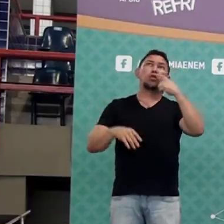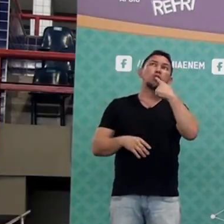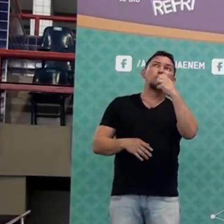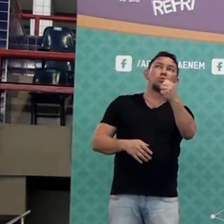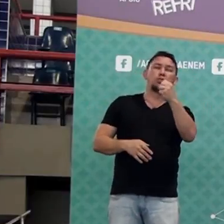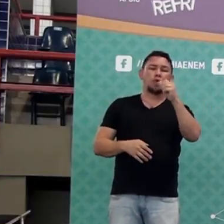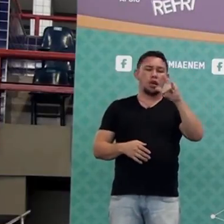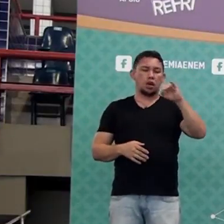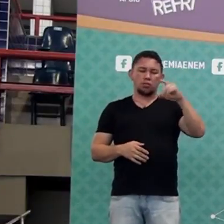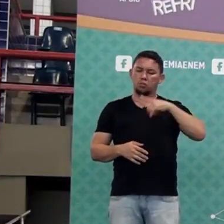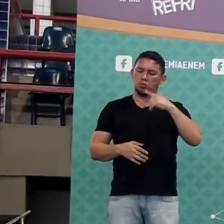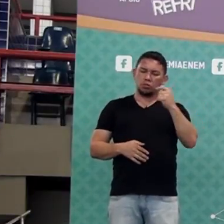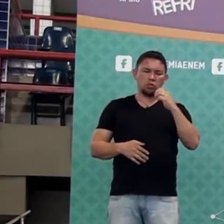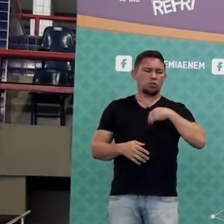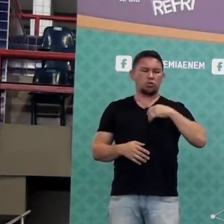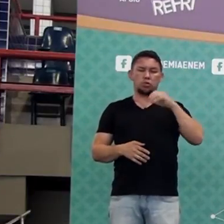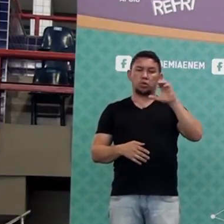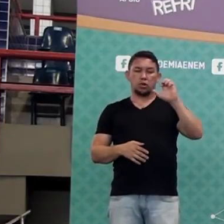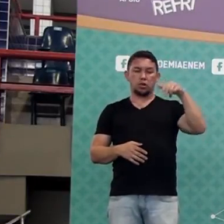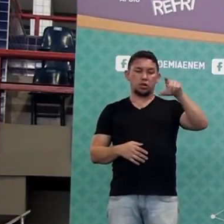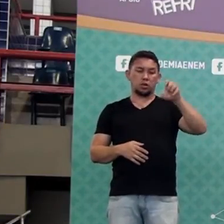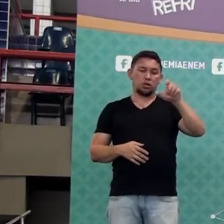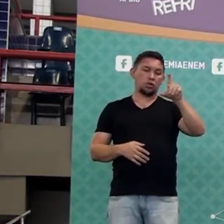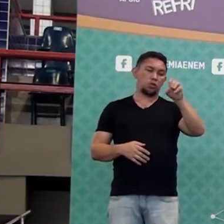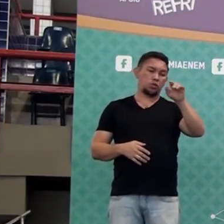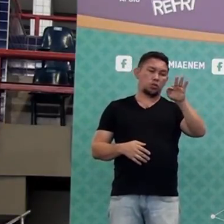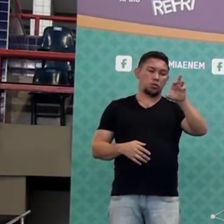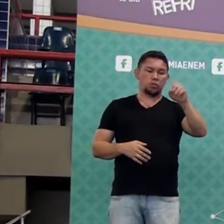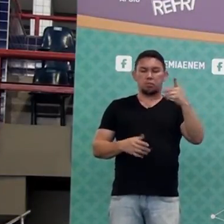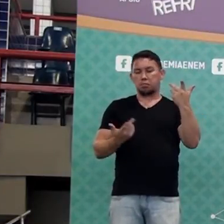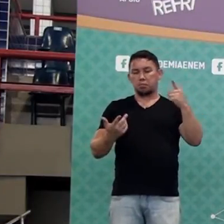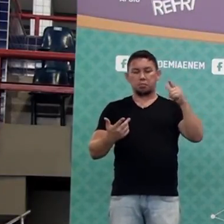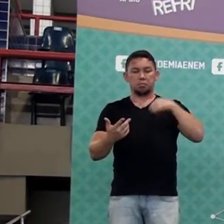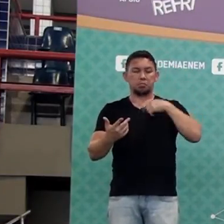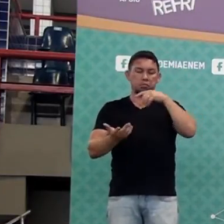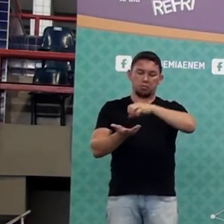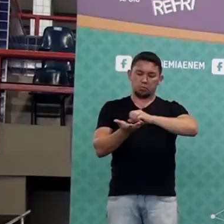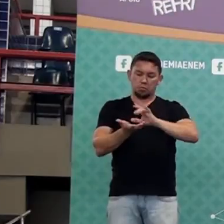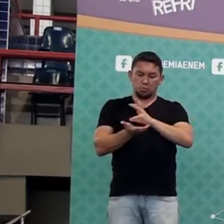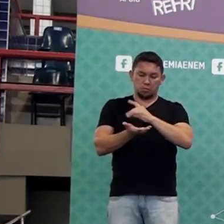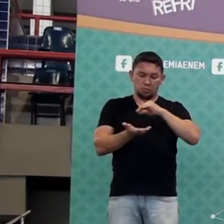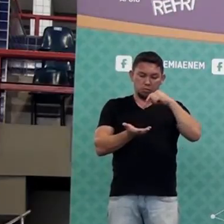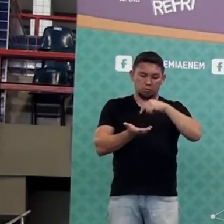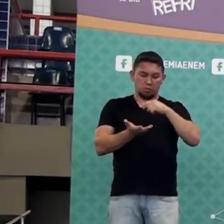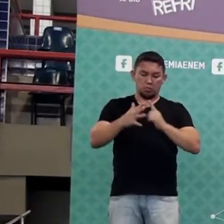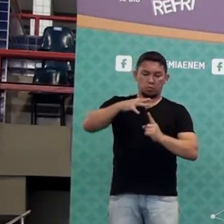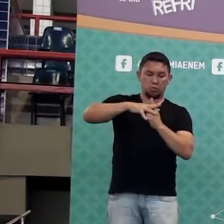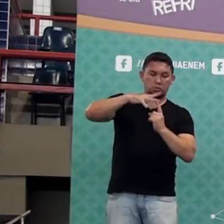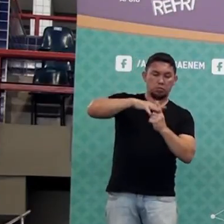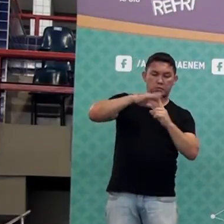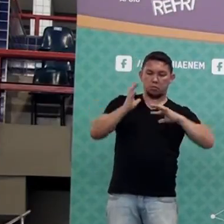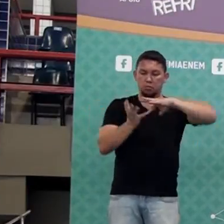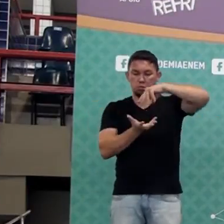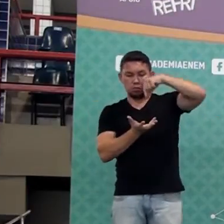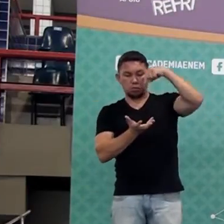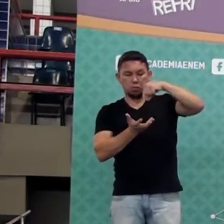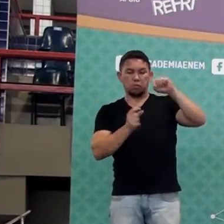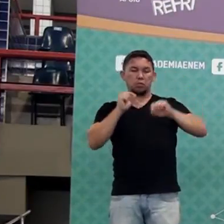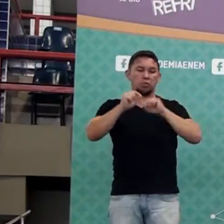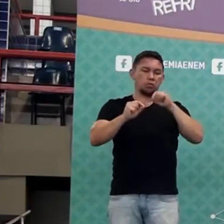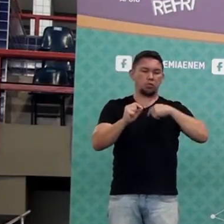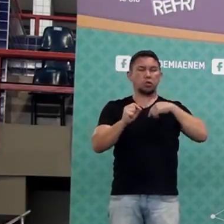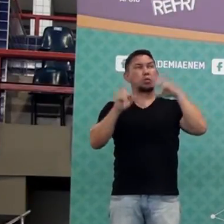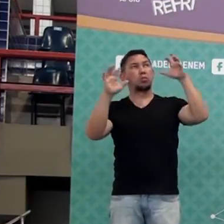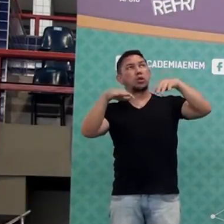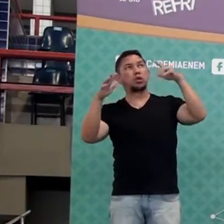tem enxofre aí presente no processo de fissão nuclear. Então, em termos de efeito estufa e em termos de